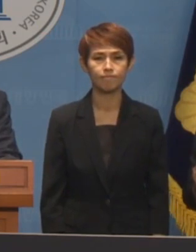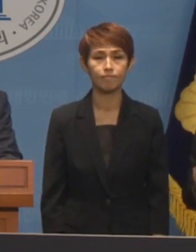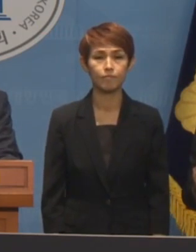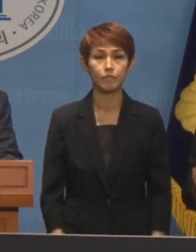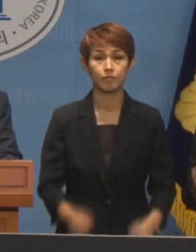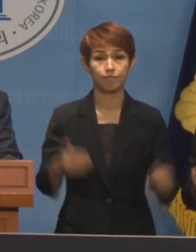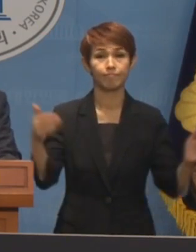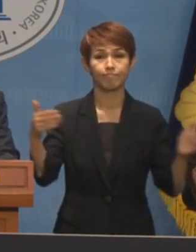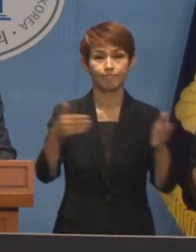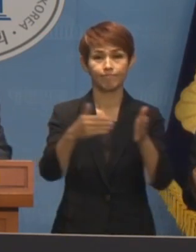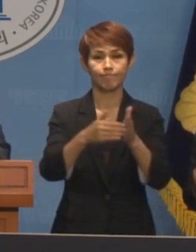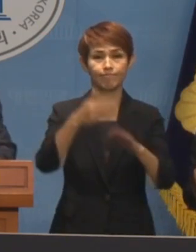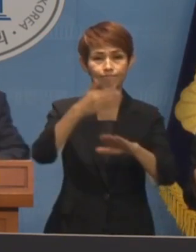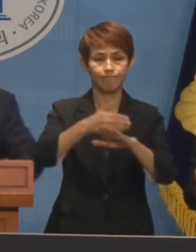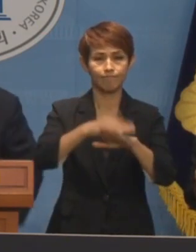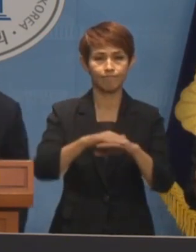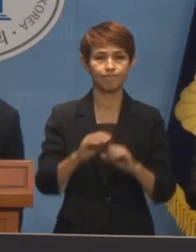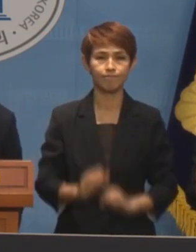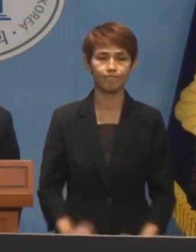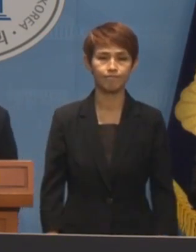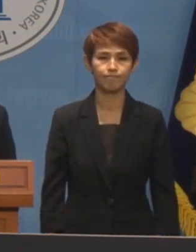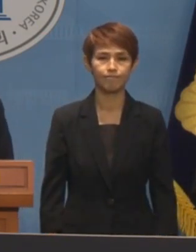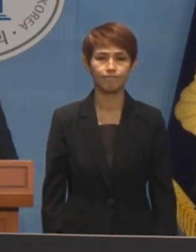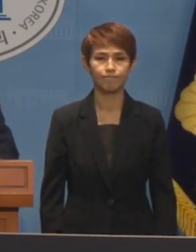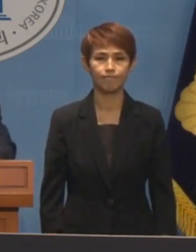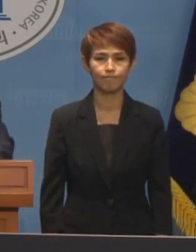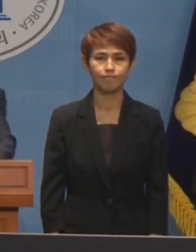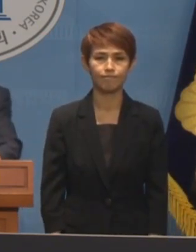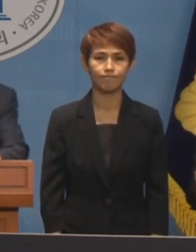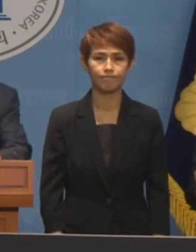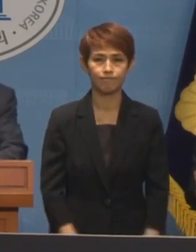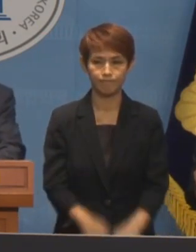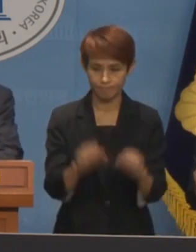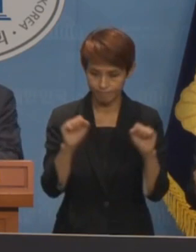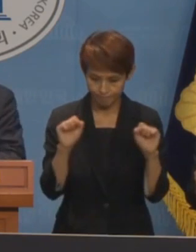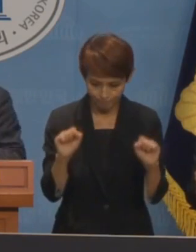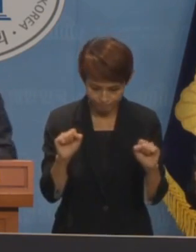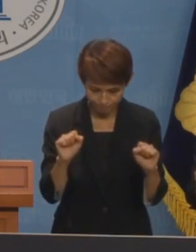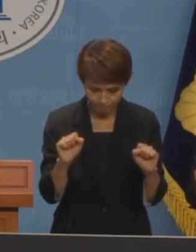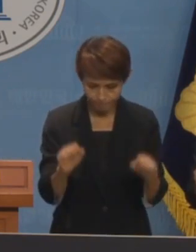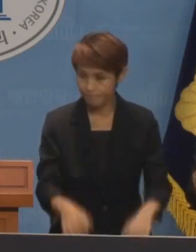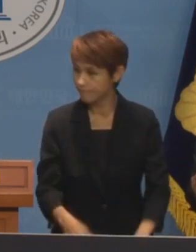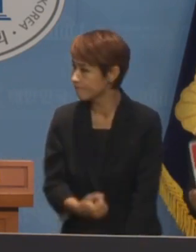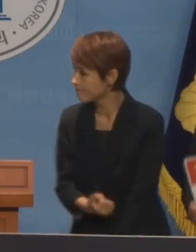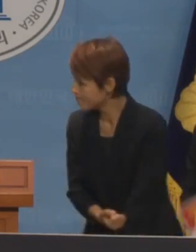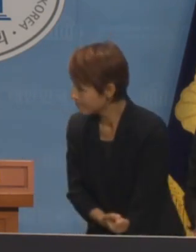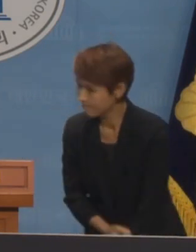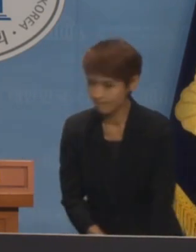기자회견을 마칩니다. 감사합니다.